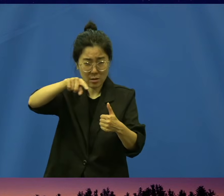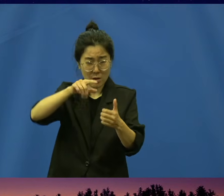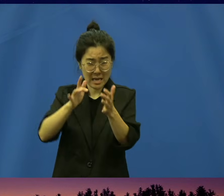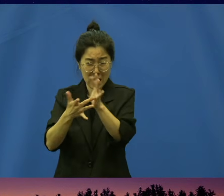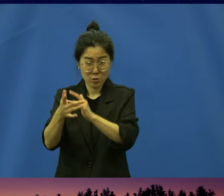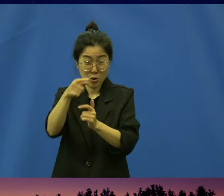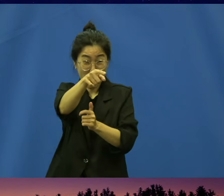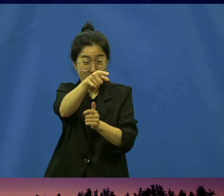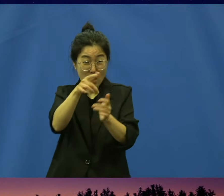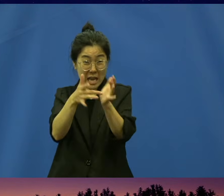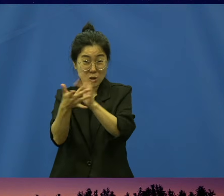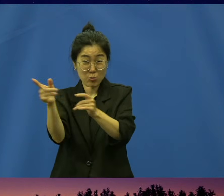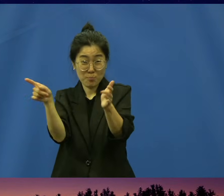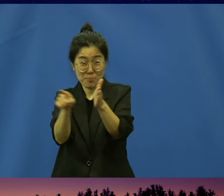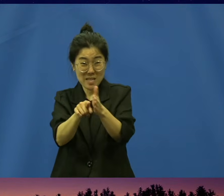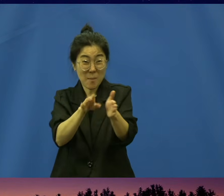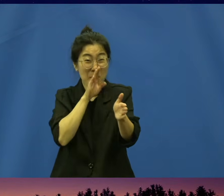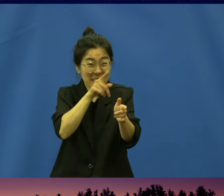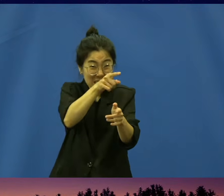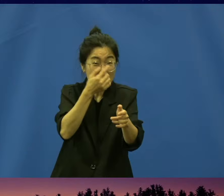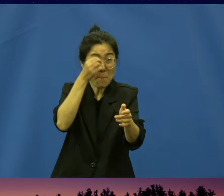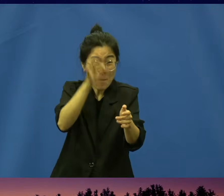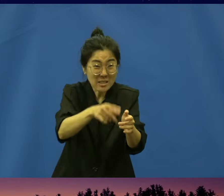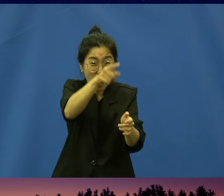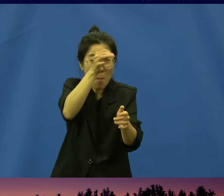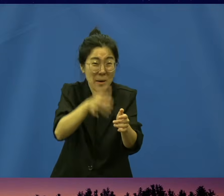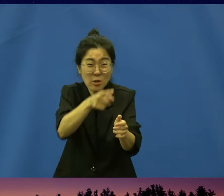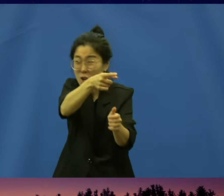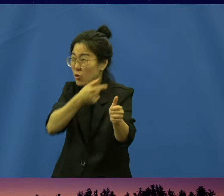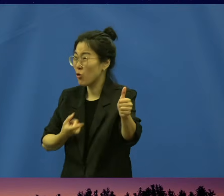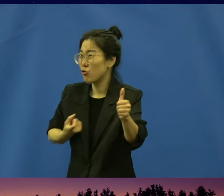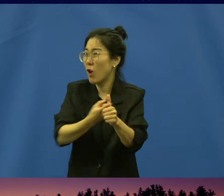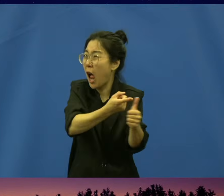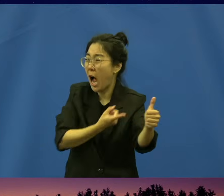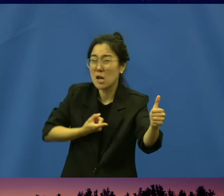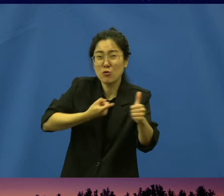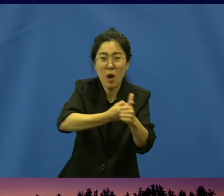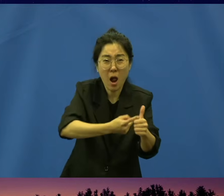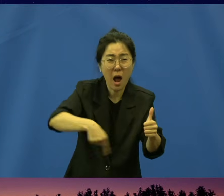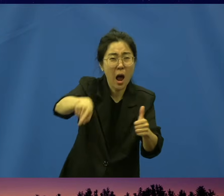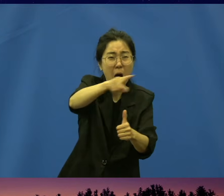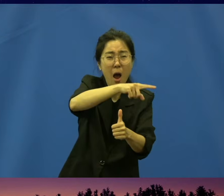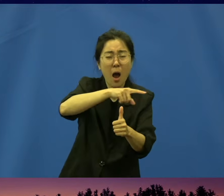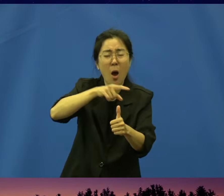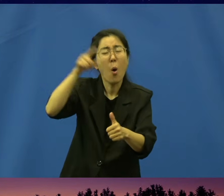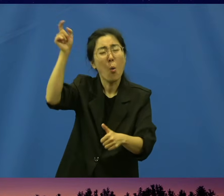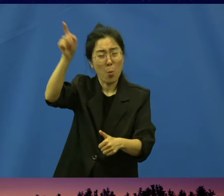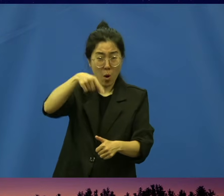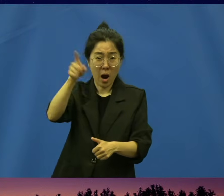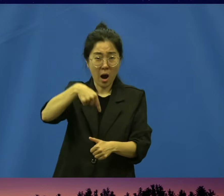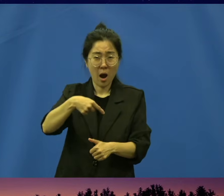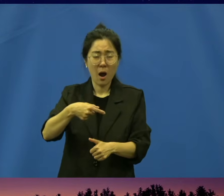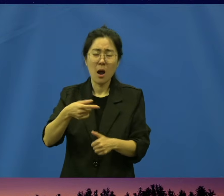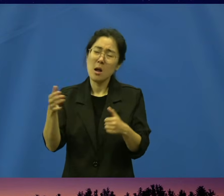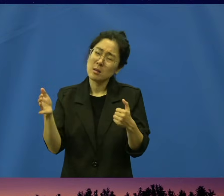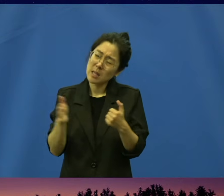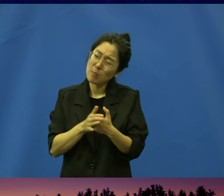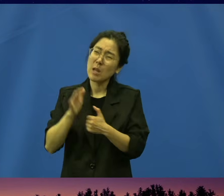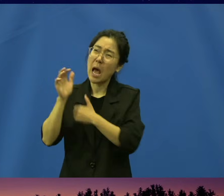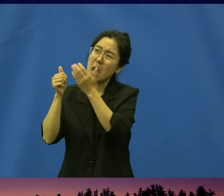이기고 신앙과 교회를 지킬 가장 중요한 요소로 보셨기 때문에 주님께서 그 어떤 기도